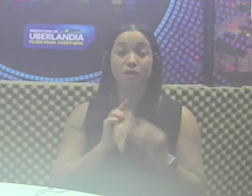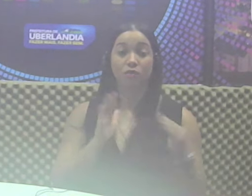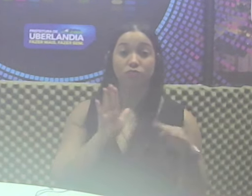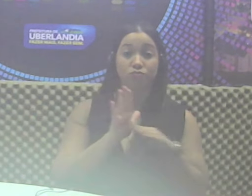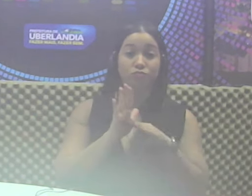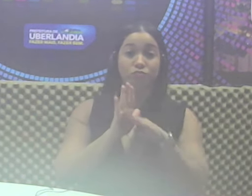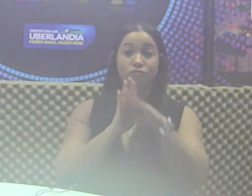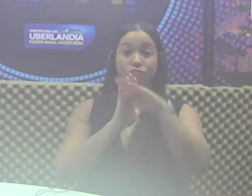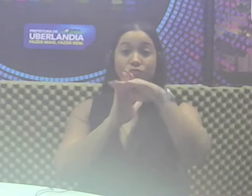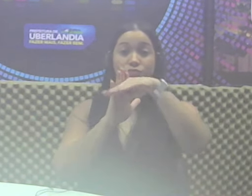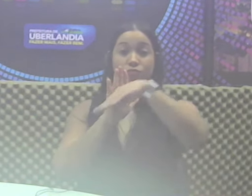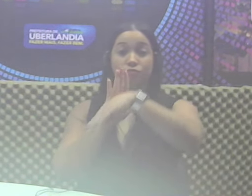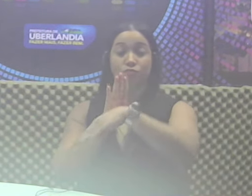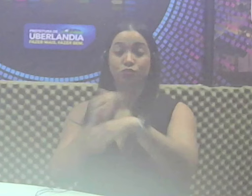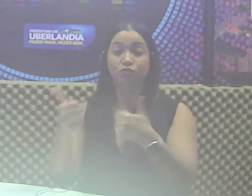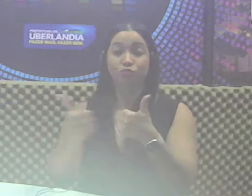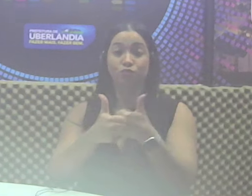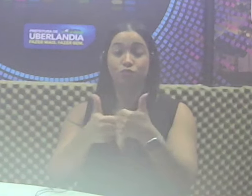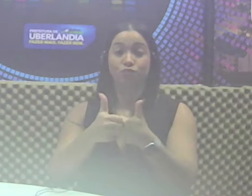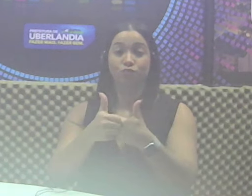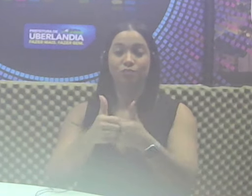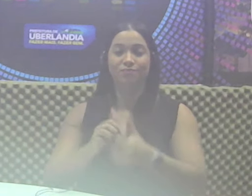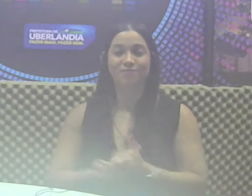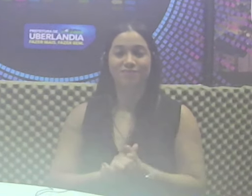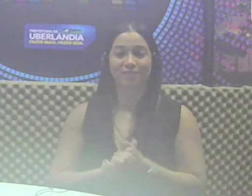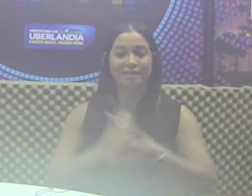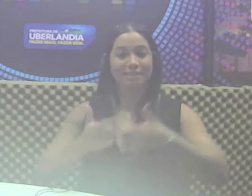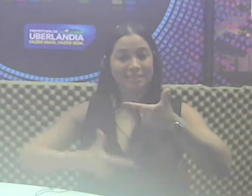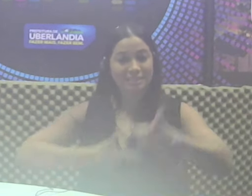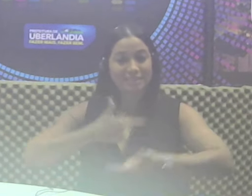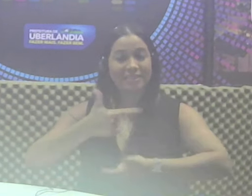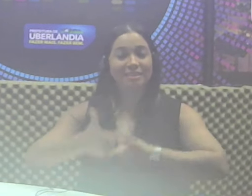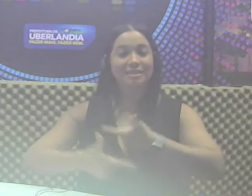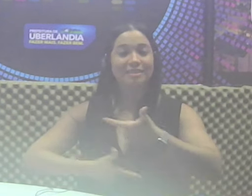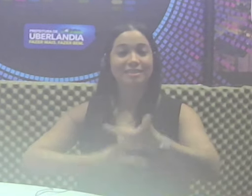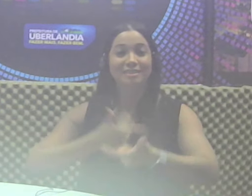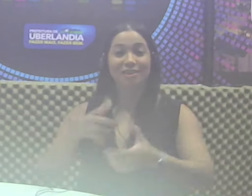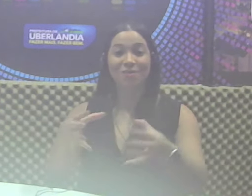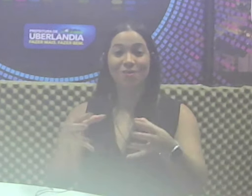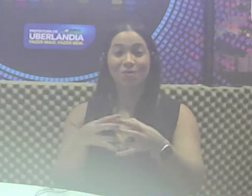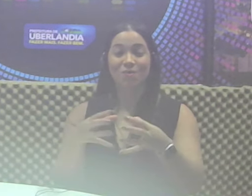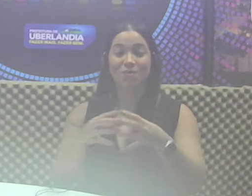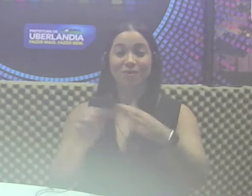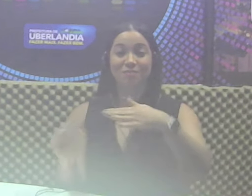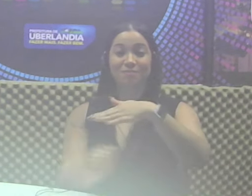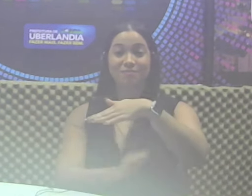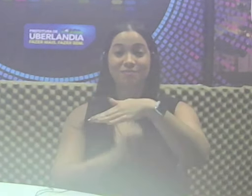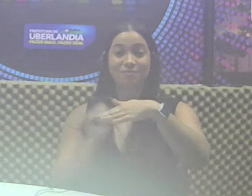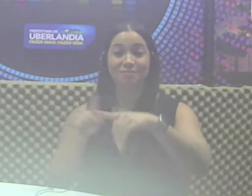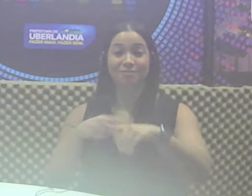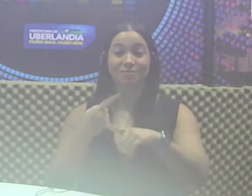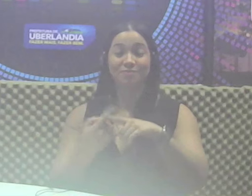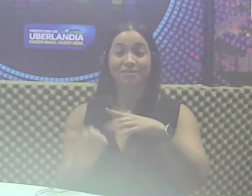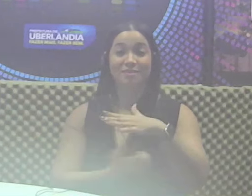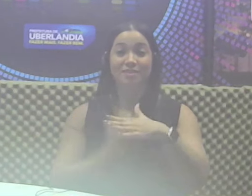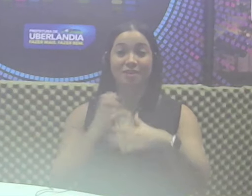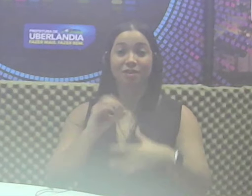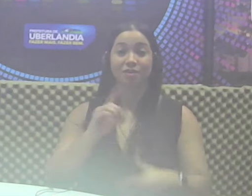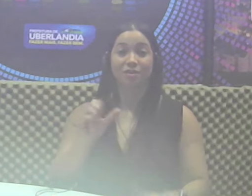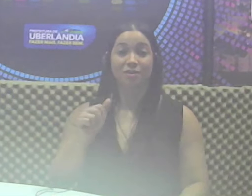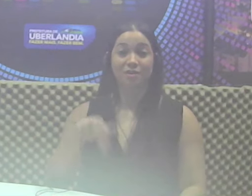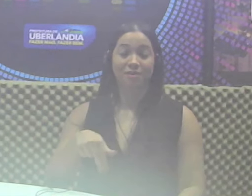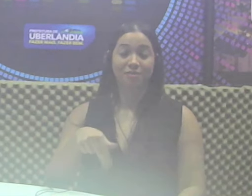nas proximidades da região. O trabalho é realizado por equipes da autarquia e da empresa Cosan